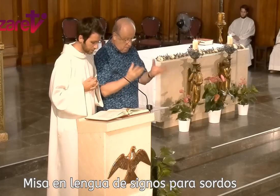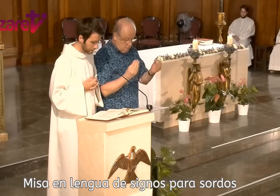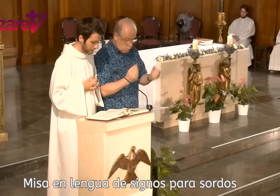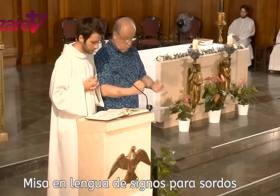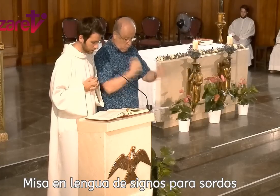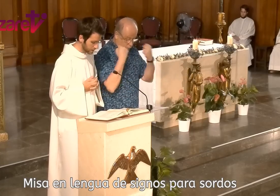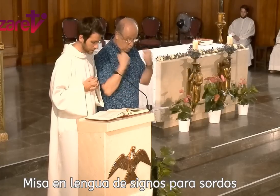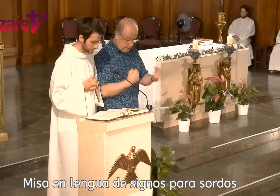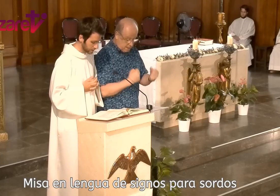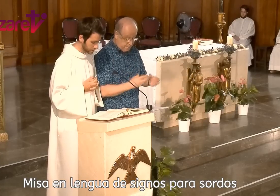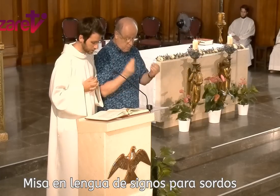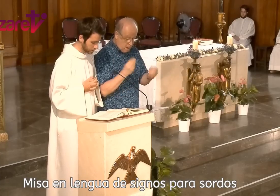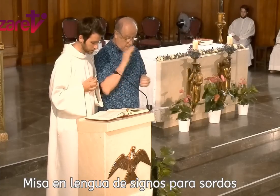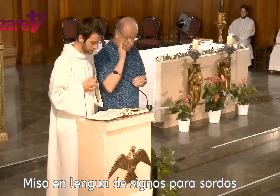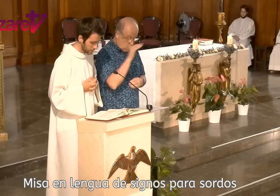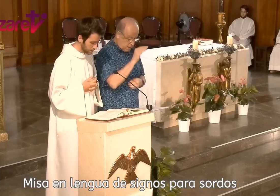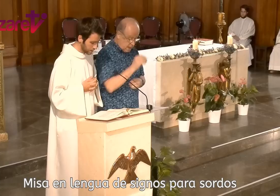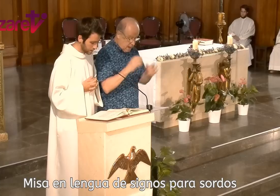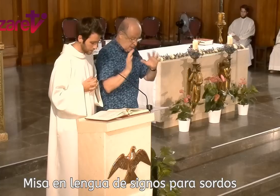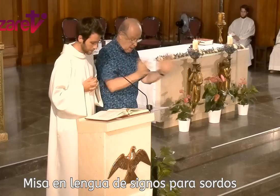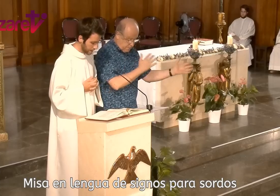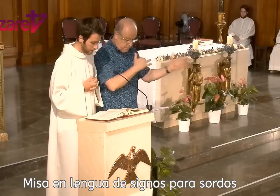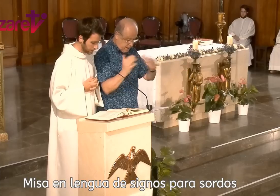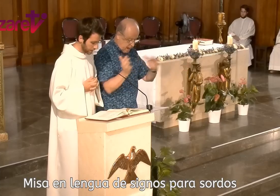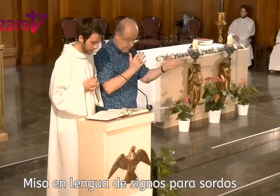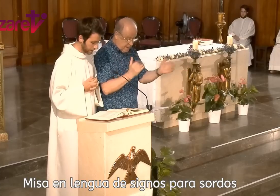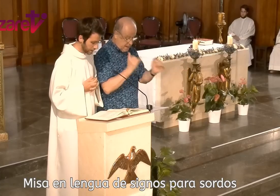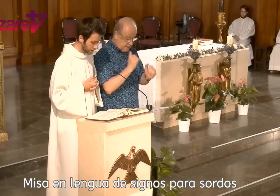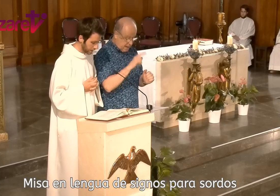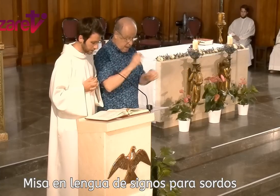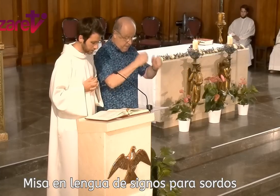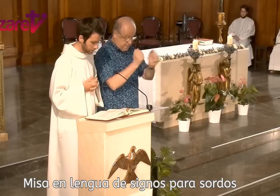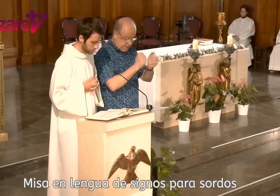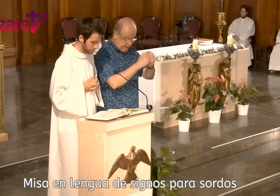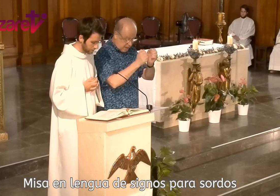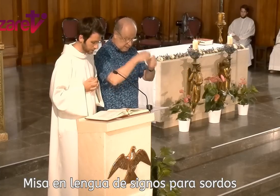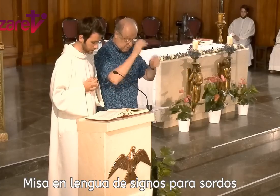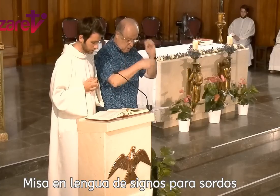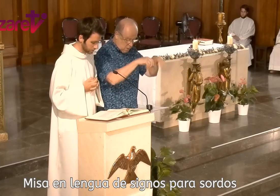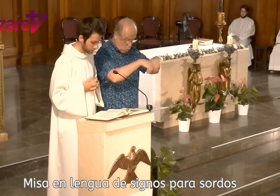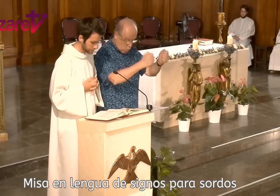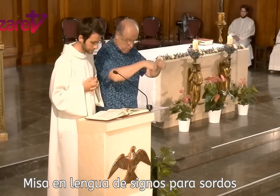quebraba las rocas ante el Señor, aunque en el huracán no estaba el Señor.